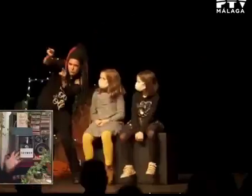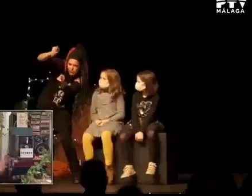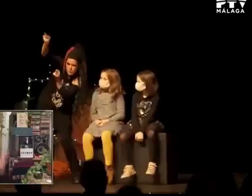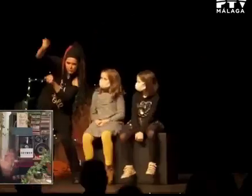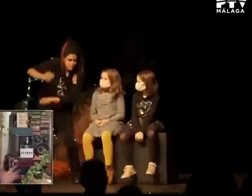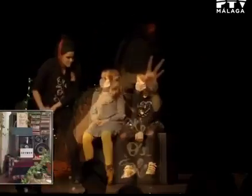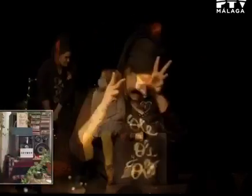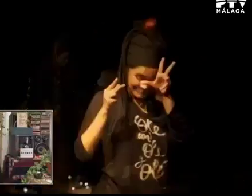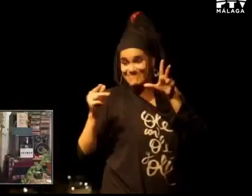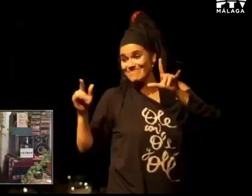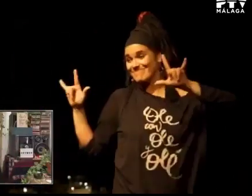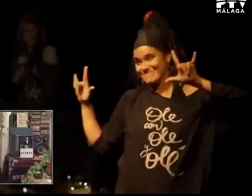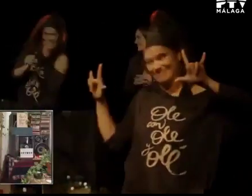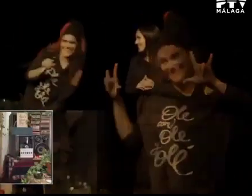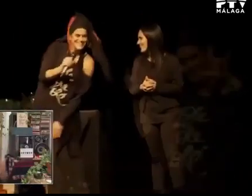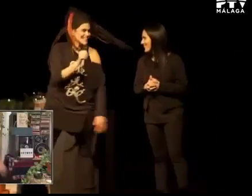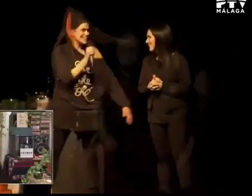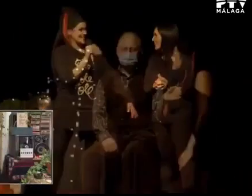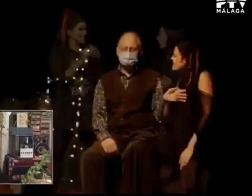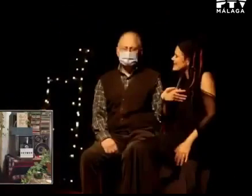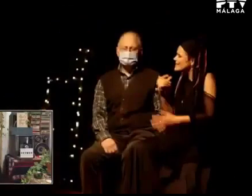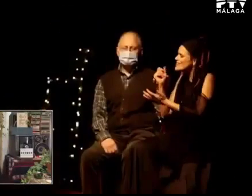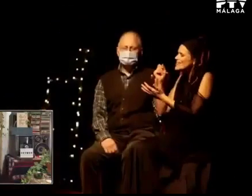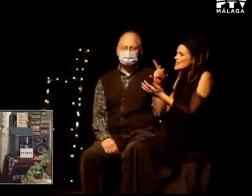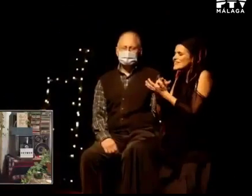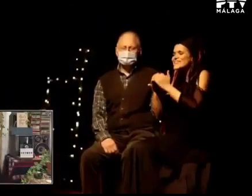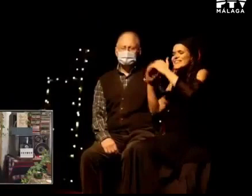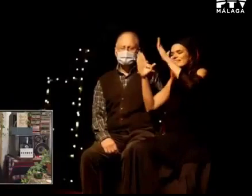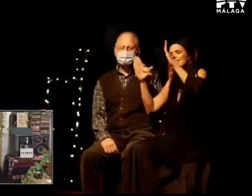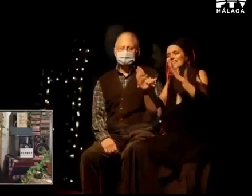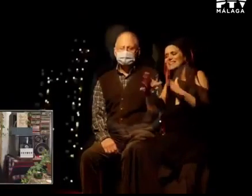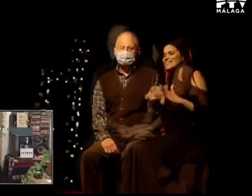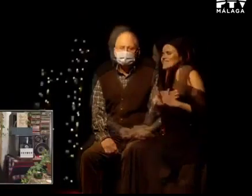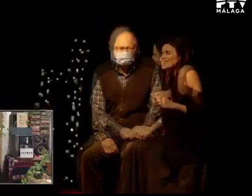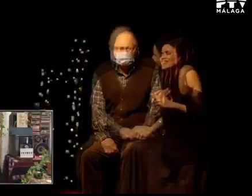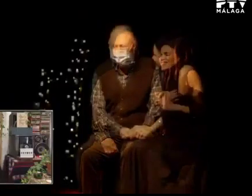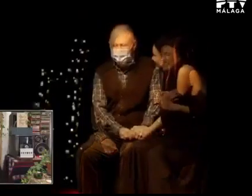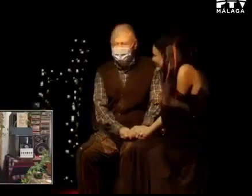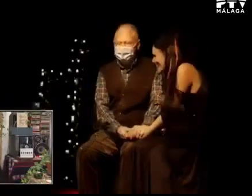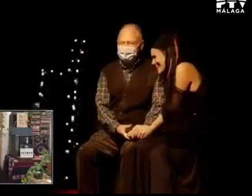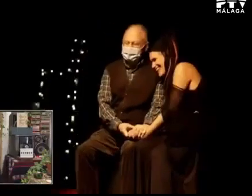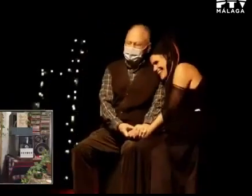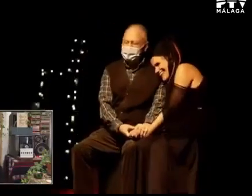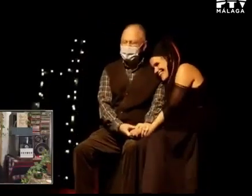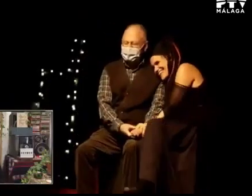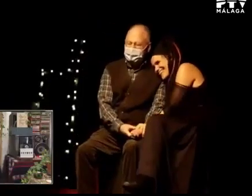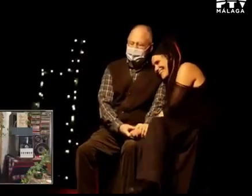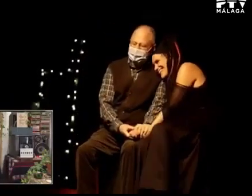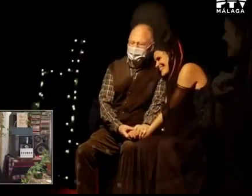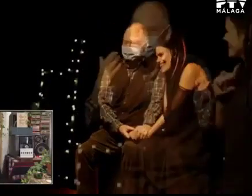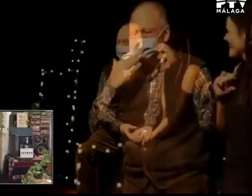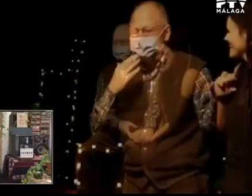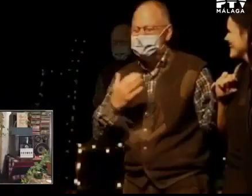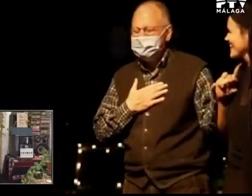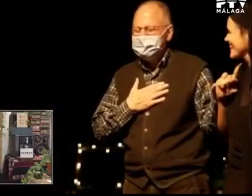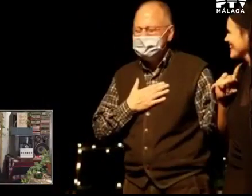estoy ahora mismo en mi casa. Entonces, en realidad la escenografía es mi casa, y en mi casa siempre hay libros, hay plantas, hay recuerdos,